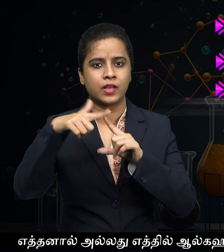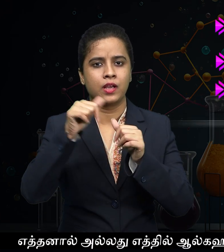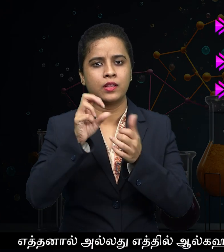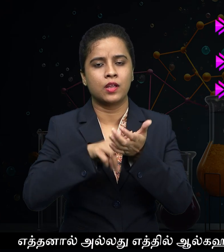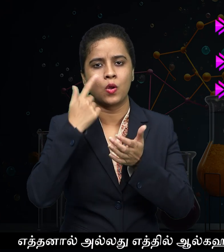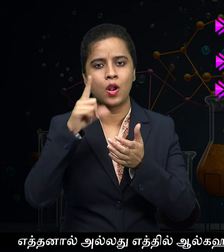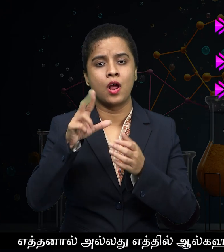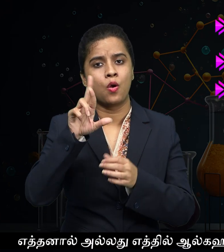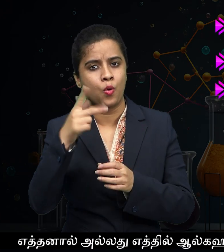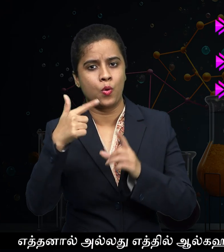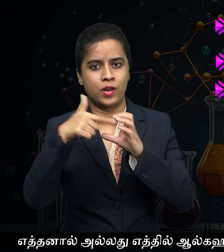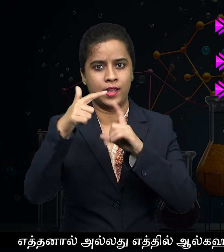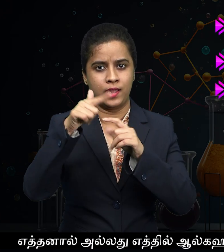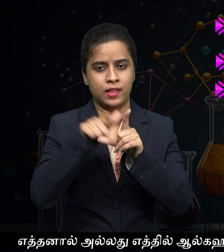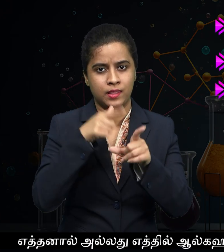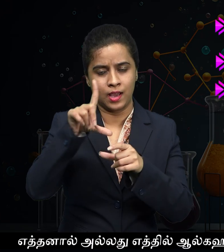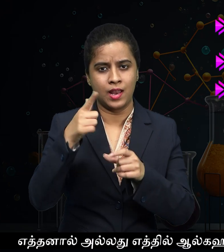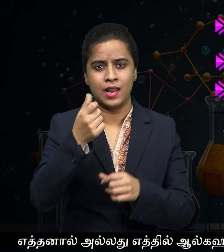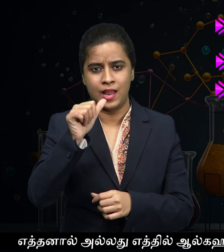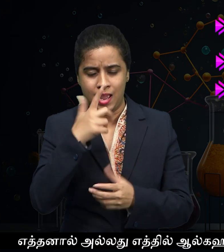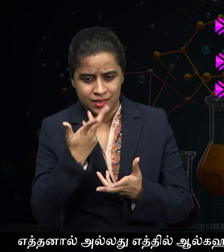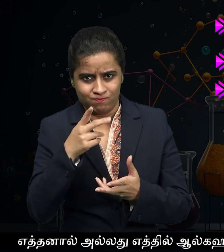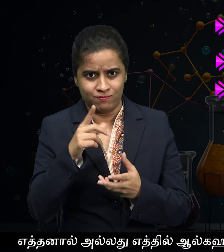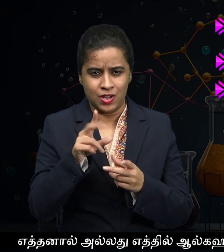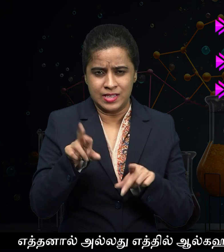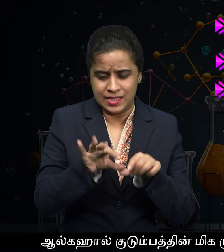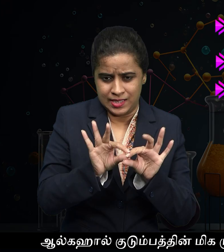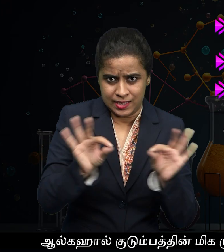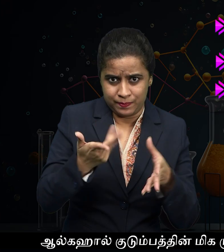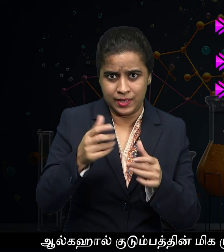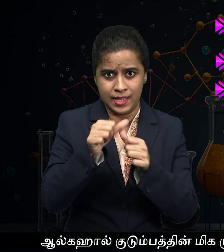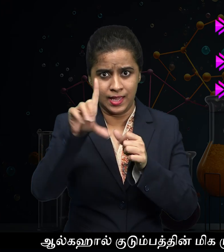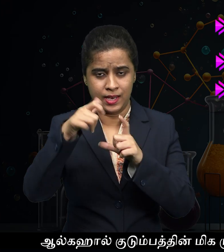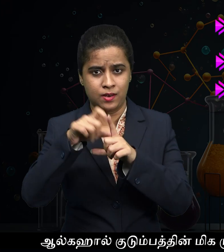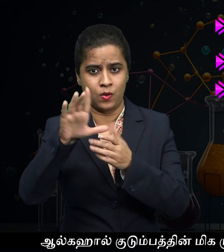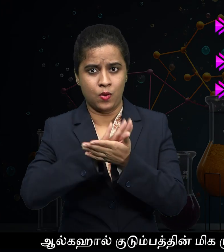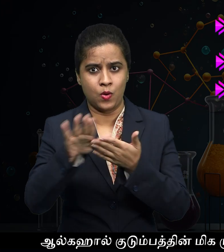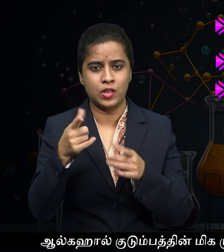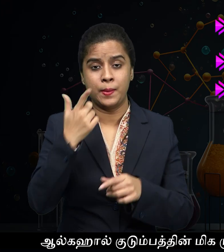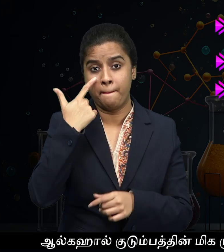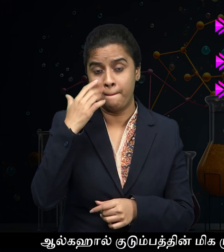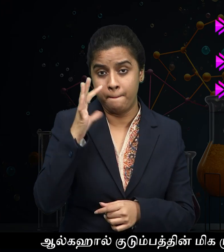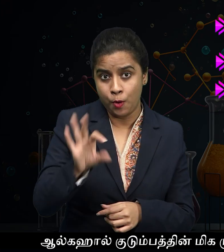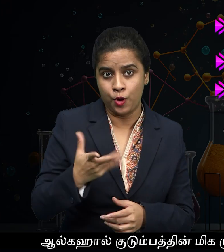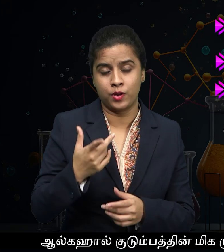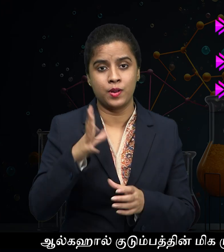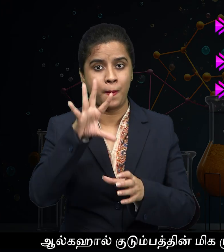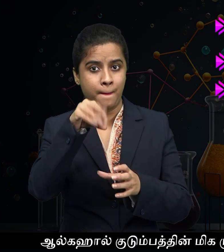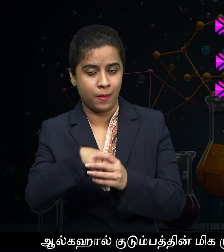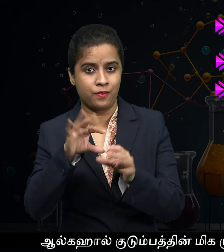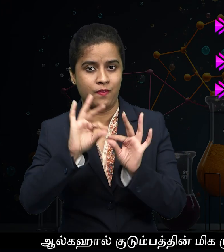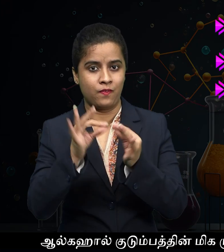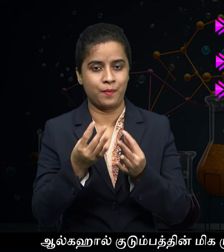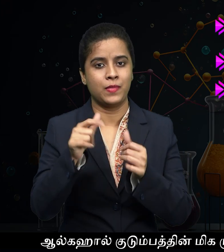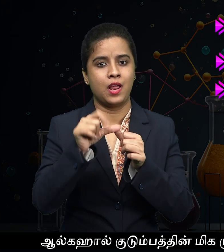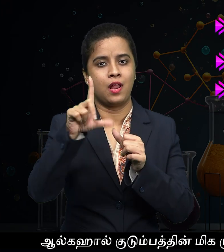எத்தனால் அல்லது எத்தில் ஆல்கஹால் அல்லது ஆல்கஹால் என்பது ஆல்கஹால் குடும்பத்தின் மிக முக்கியமான உறுப்புகளில்